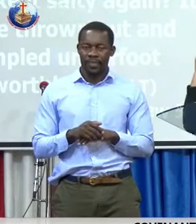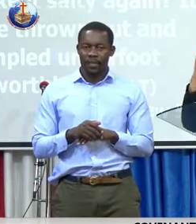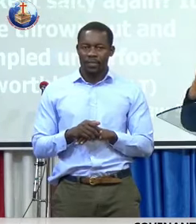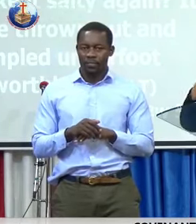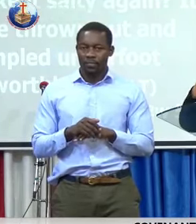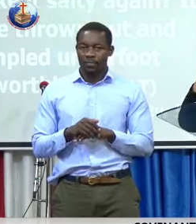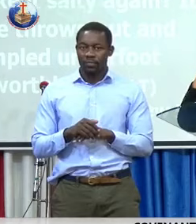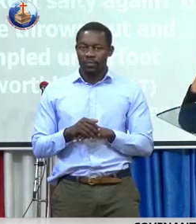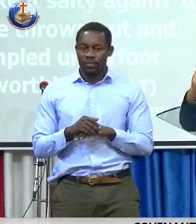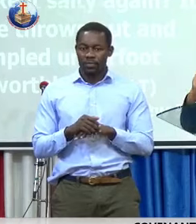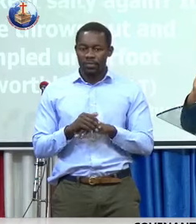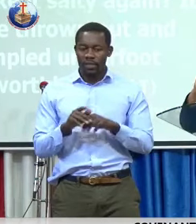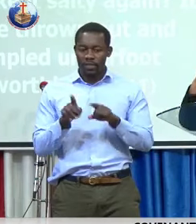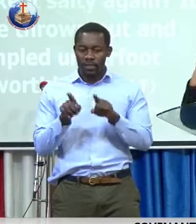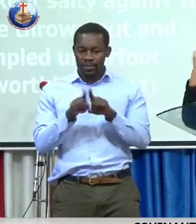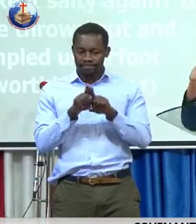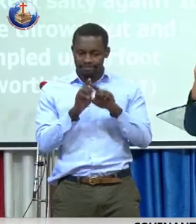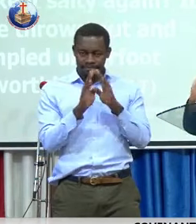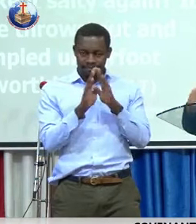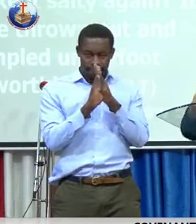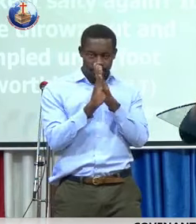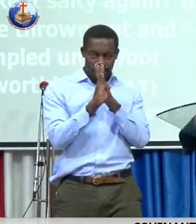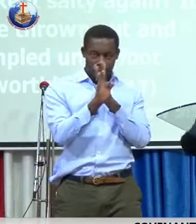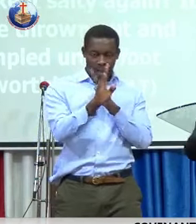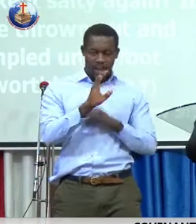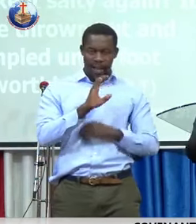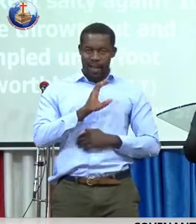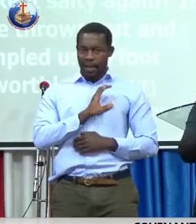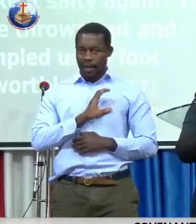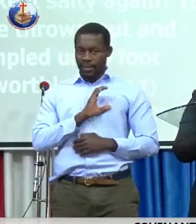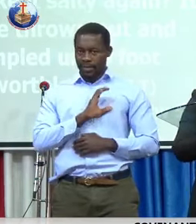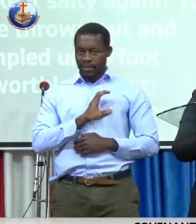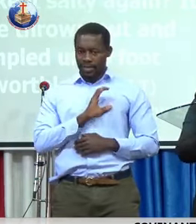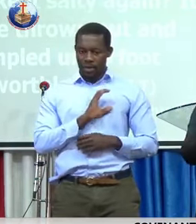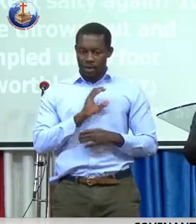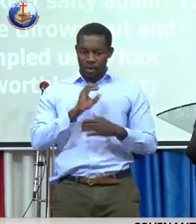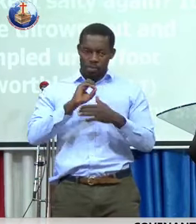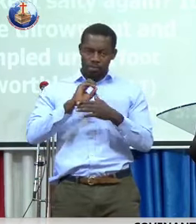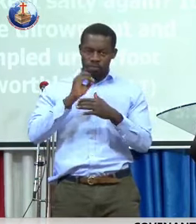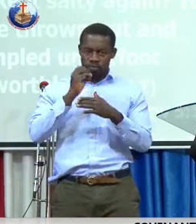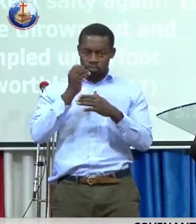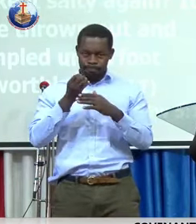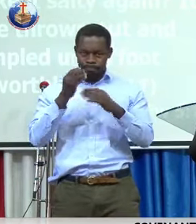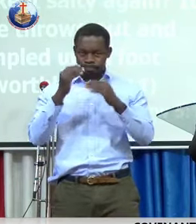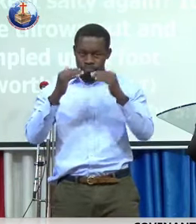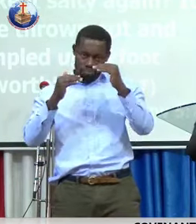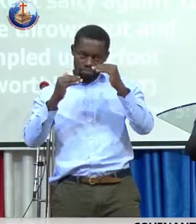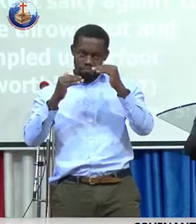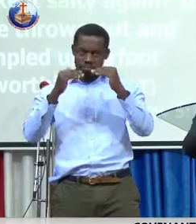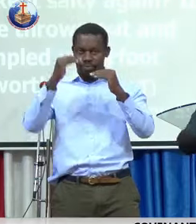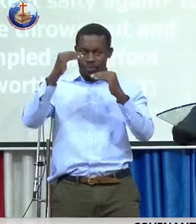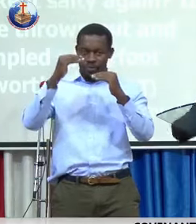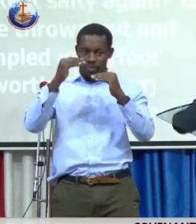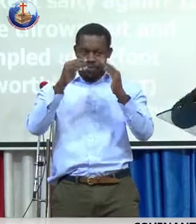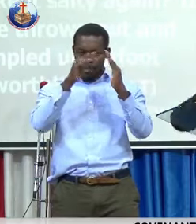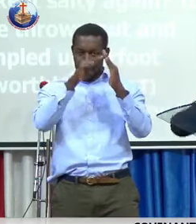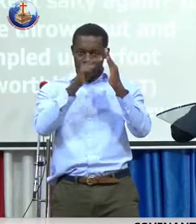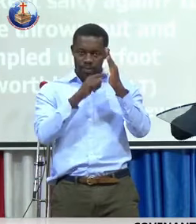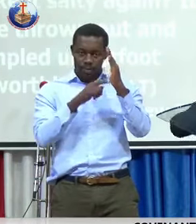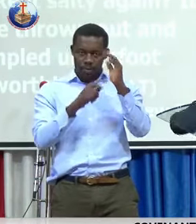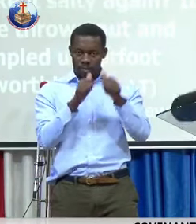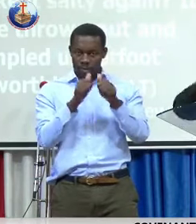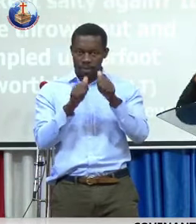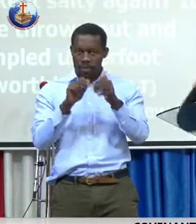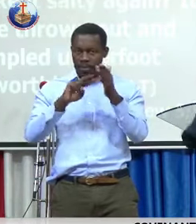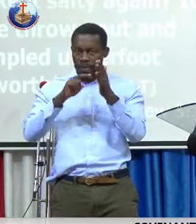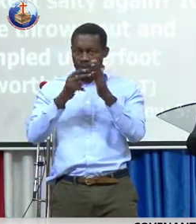have a specified qualification or characterization. Inamaanisha pia kwamba kuhitimu kwa njia fulani ama na mienendo fulani. So our qualification